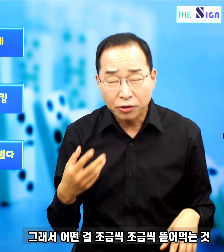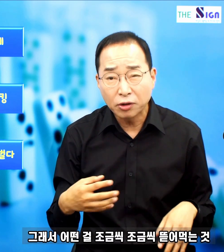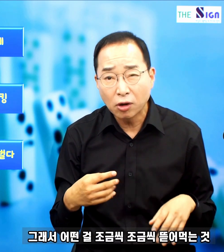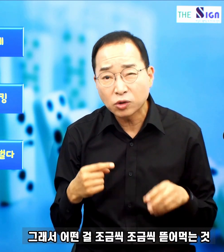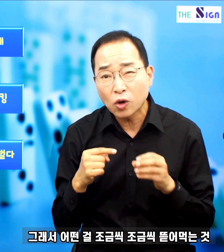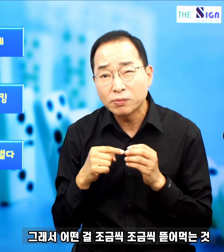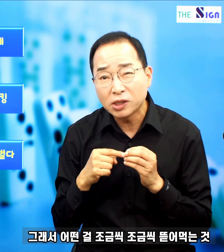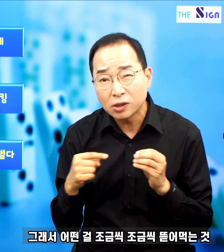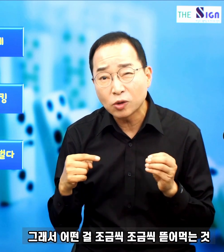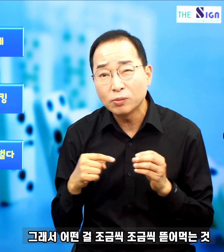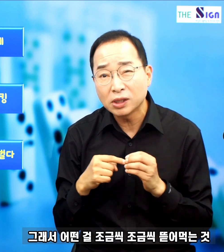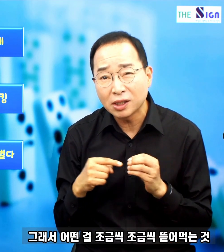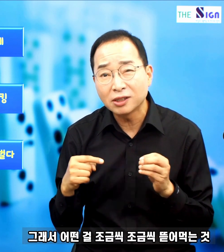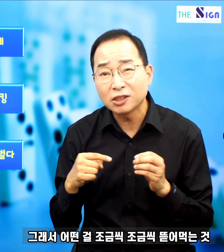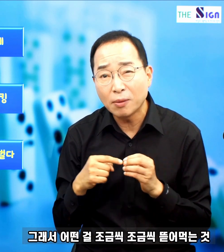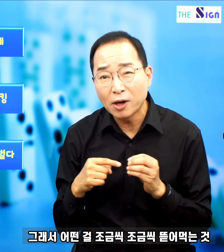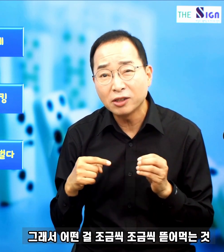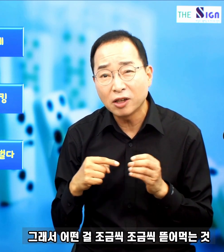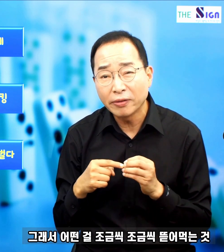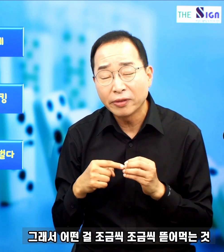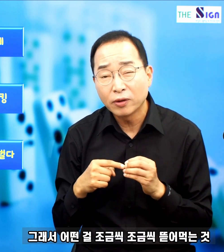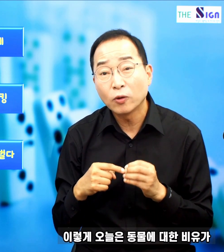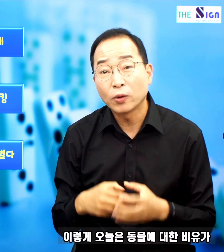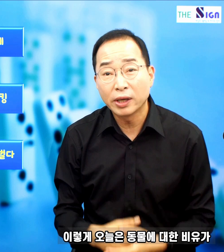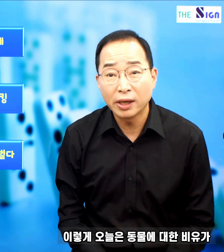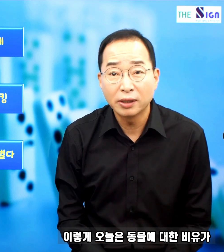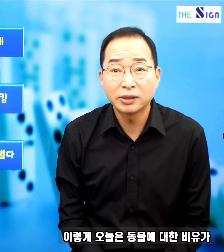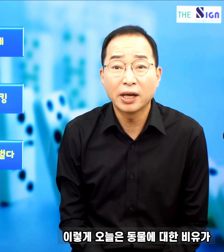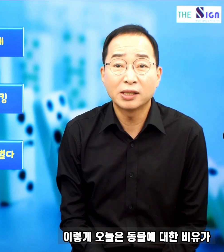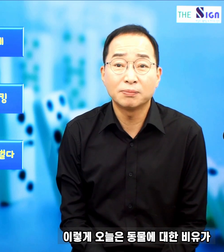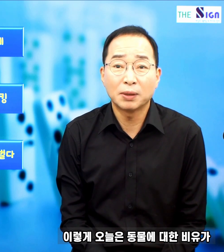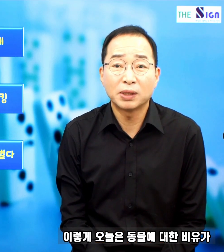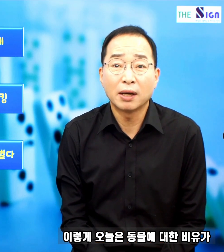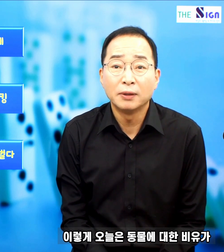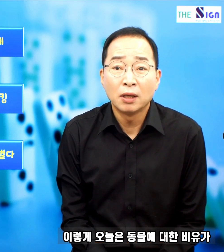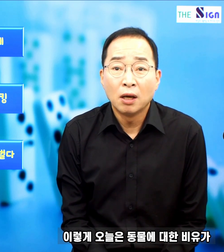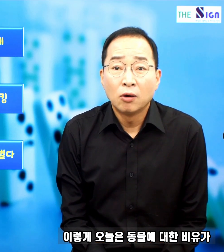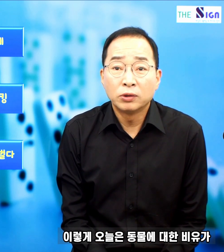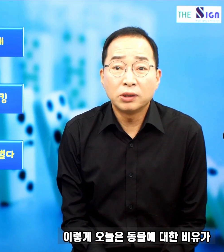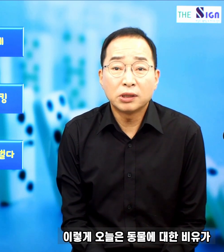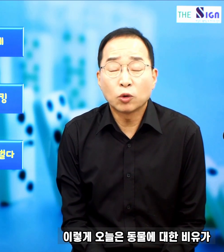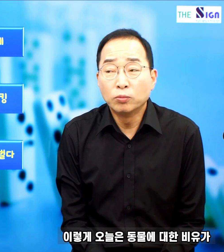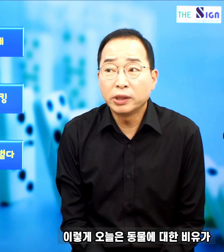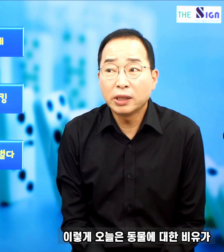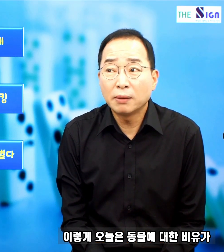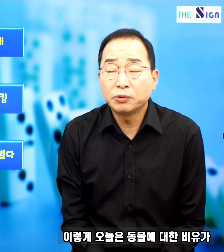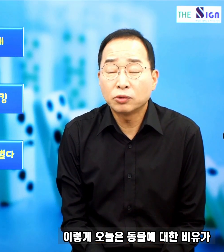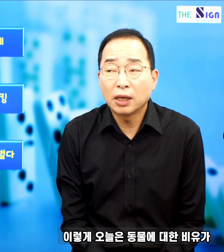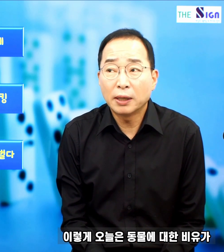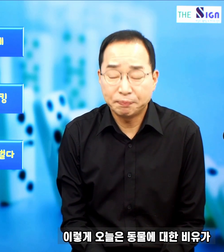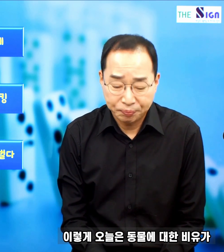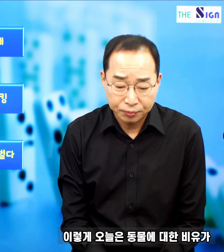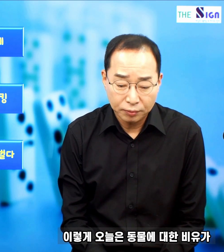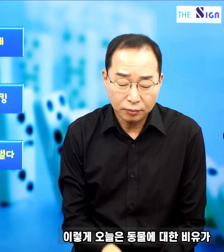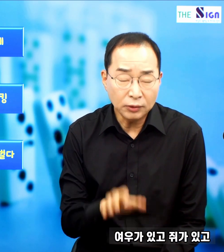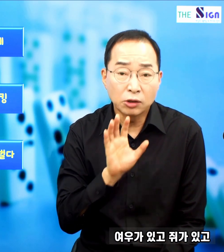어떤 걸 조금씩 뜯어먹는 것 이렇게 생각하시면 됩니다. 오늘은 이제 동물에 대한 비유가